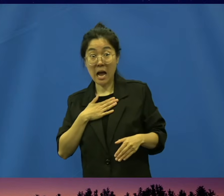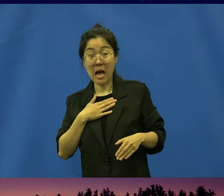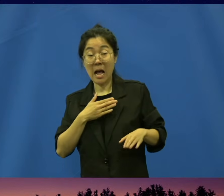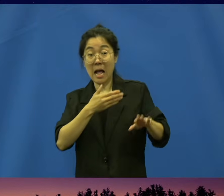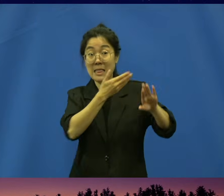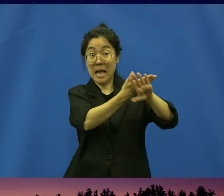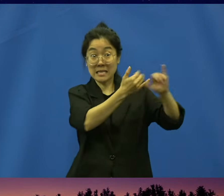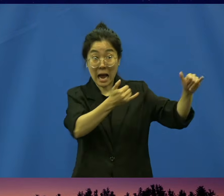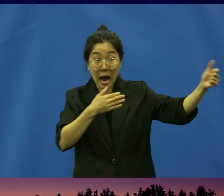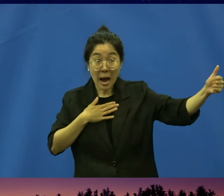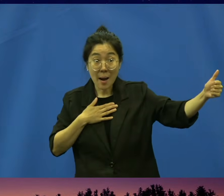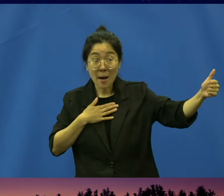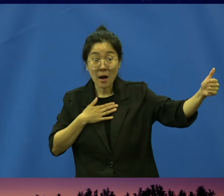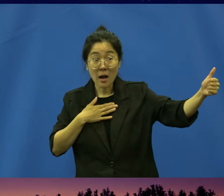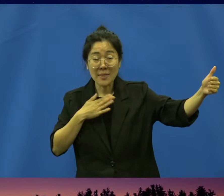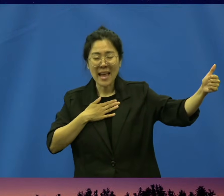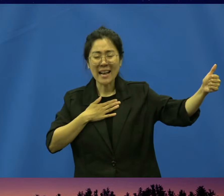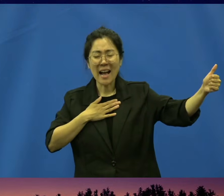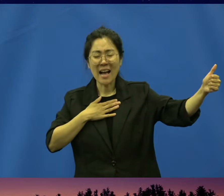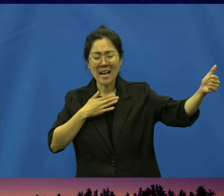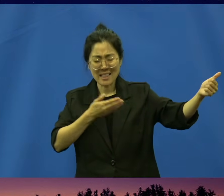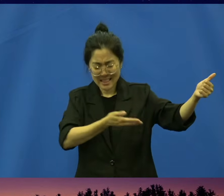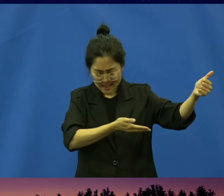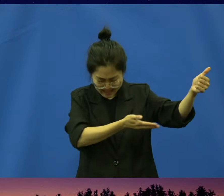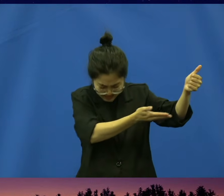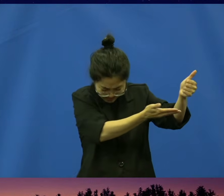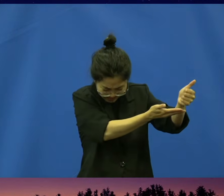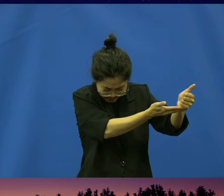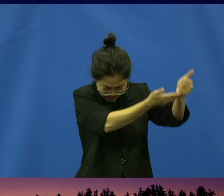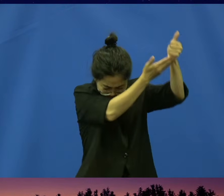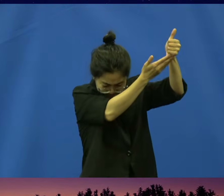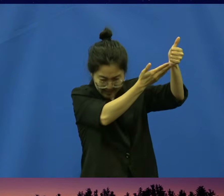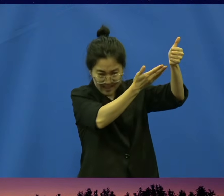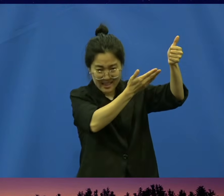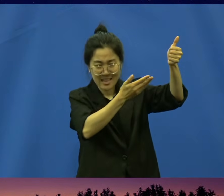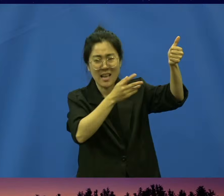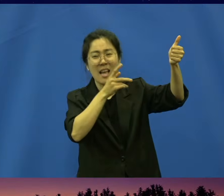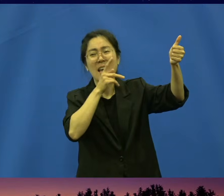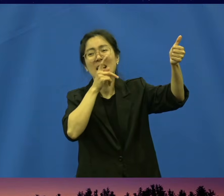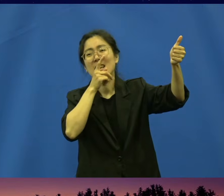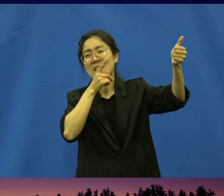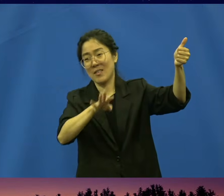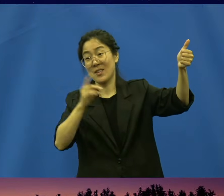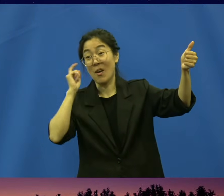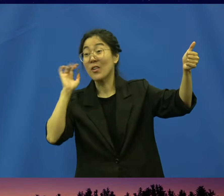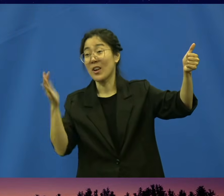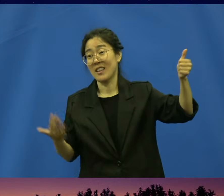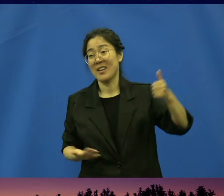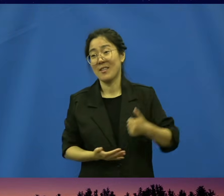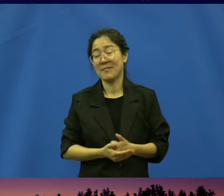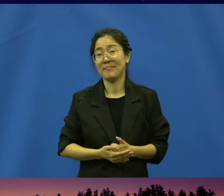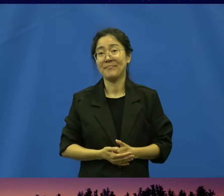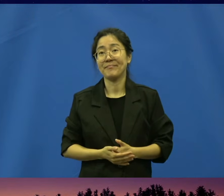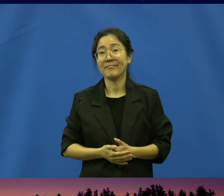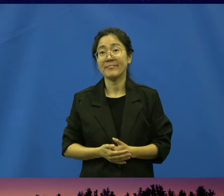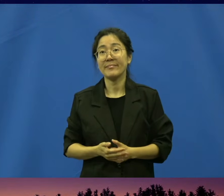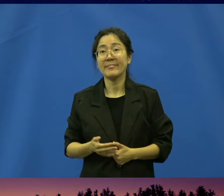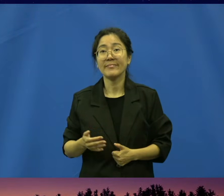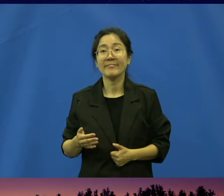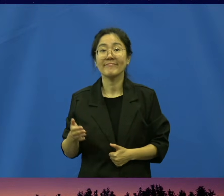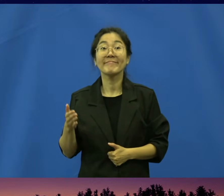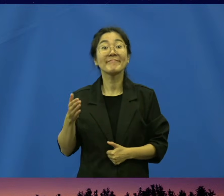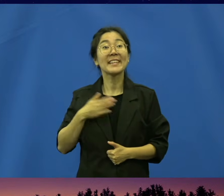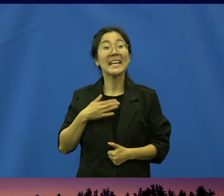낮게 여깁니까? 객관적으로 보아도 자타가 공민하게 자기가 남보다 나은 경우가